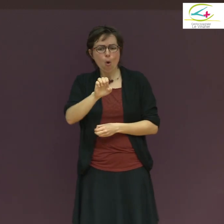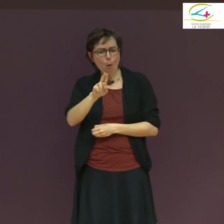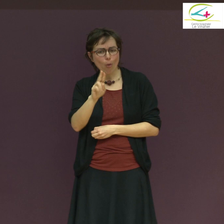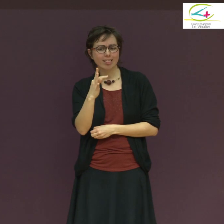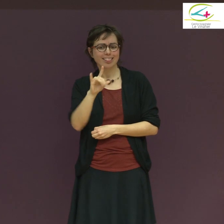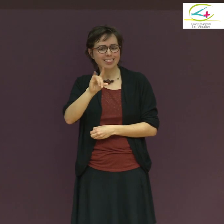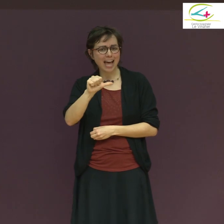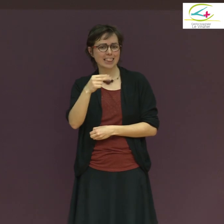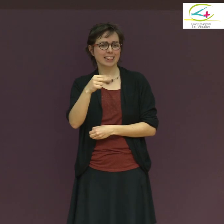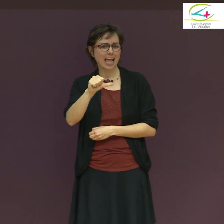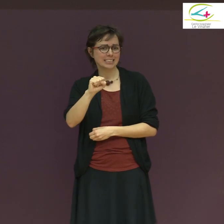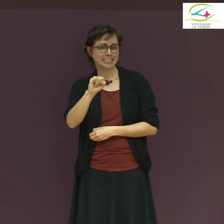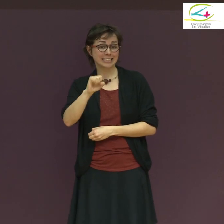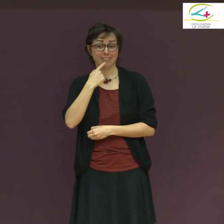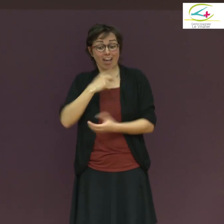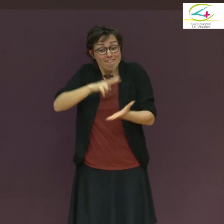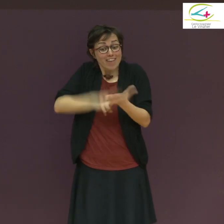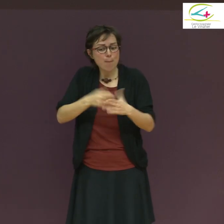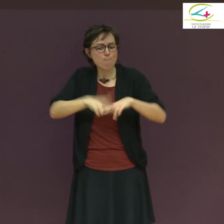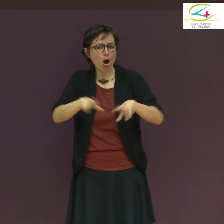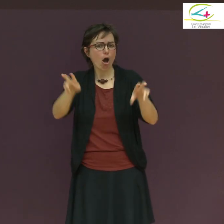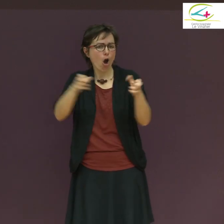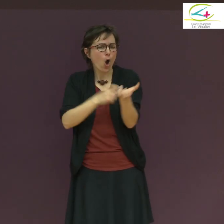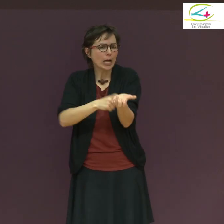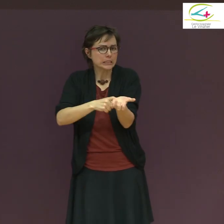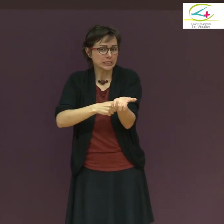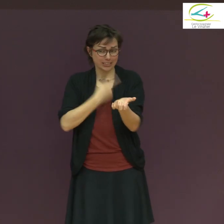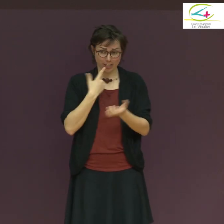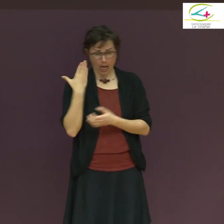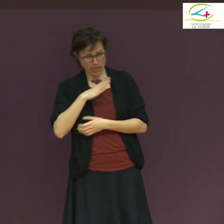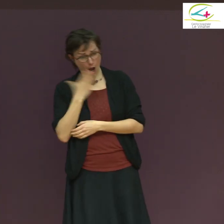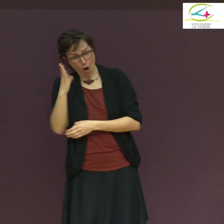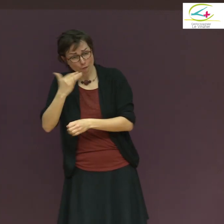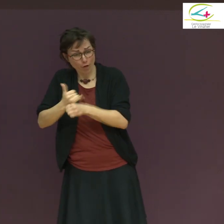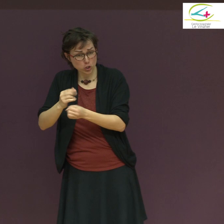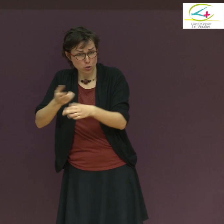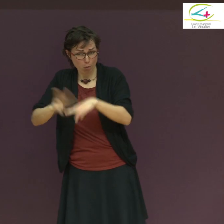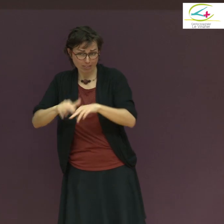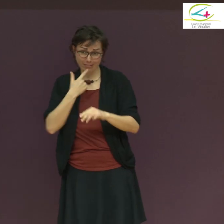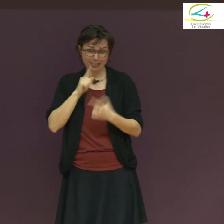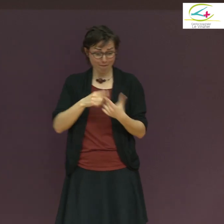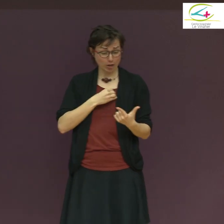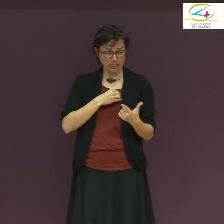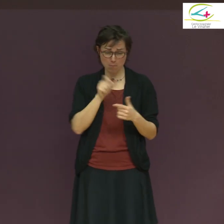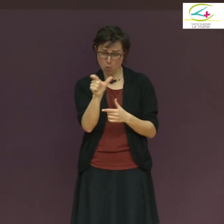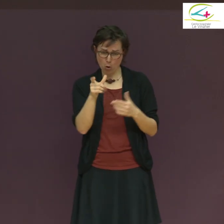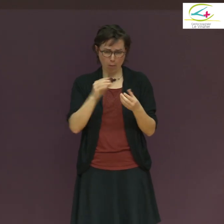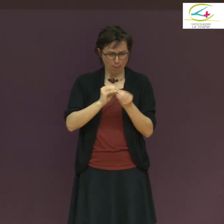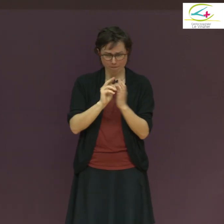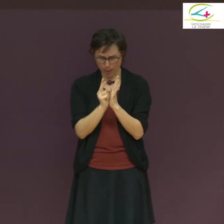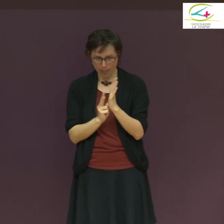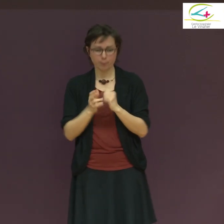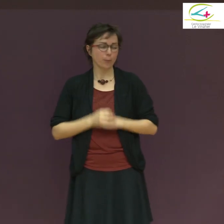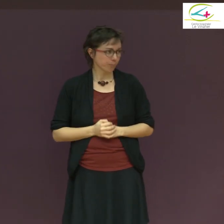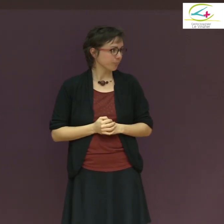c'est ça que ça veut dire, ça veut dire qu'il y a une fausse mort, enfin c'est bizarre tous ces termes. On voit bien qu'on est embêté même dans la sémantique. Et ben, je me souviens quand j'étais